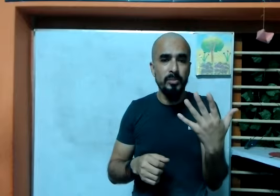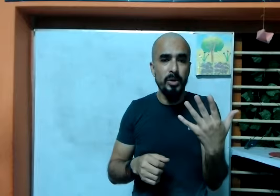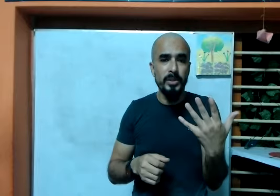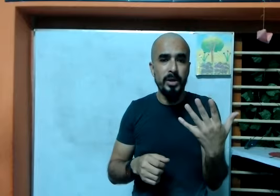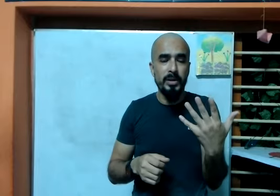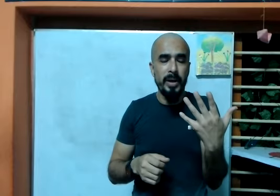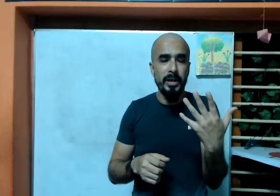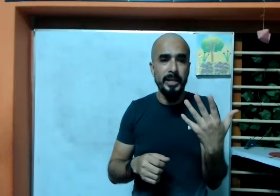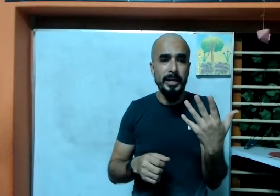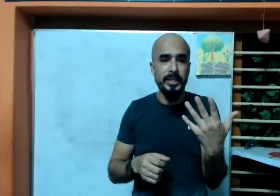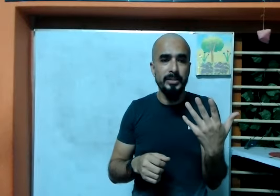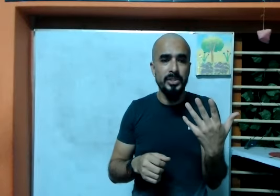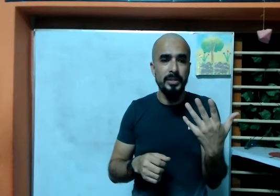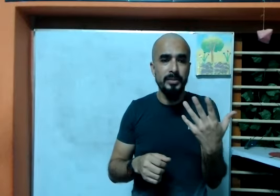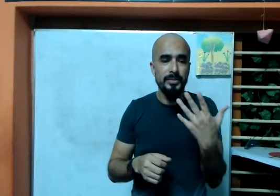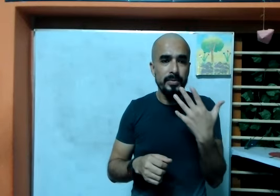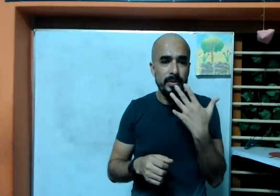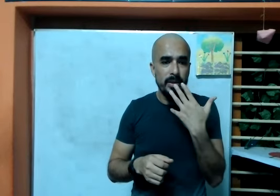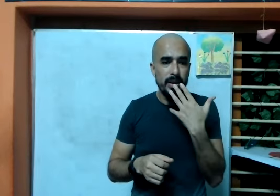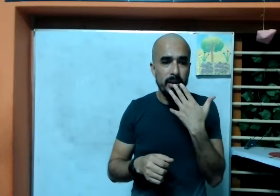বলবেন দয়া করে বাংলা মানেটা কি দাঁড়াচ্ছে